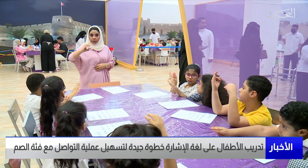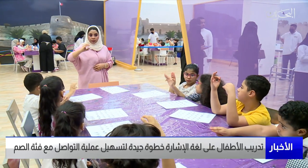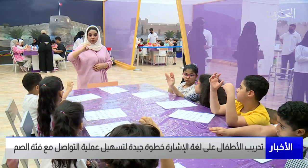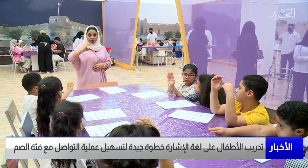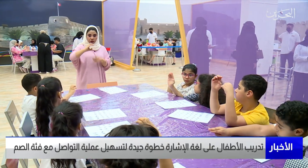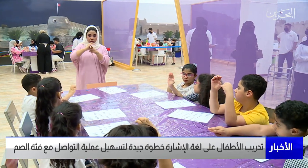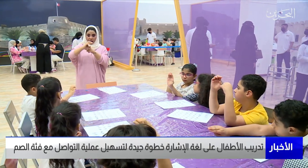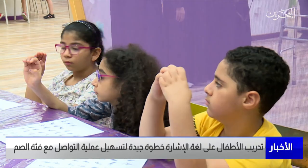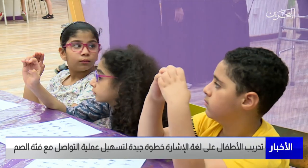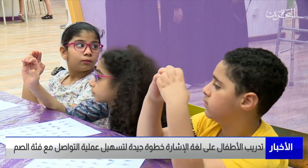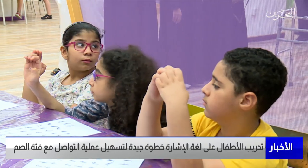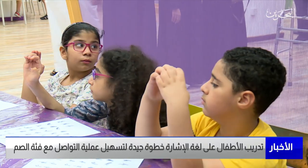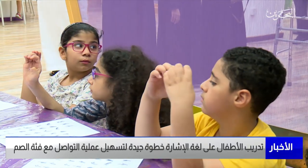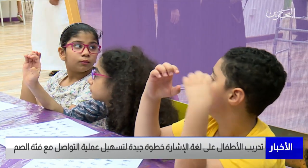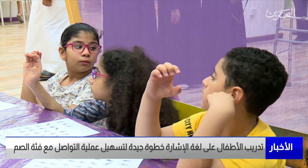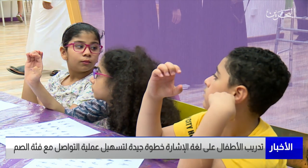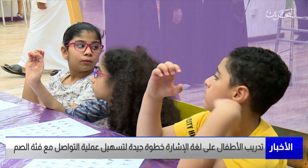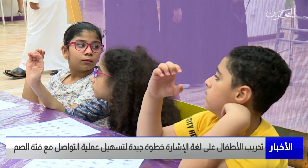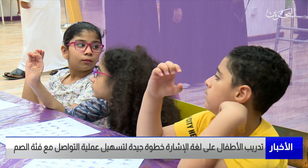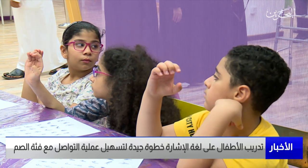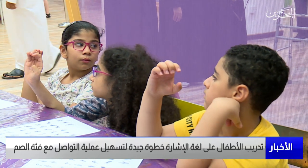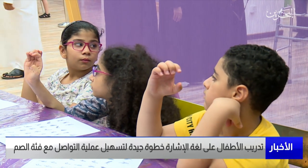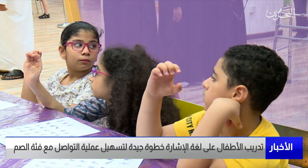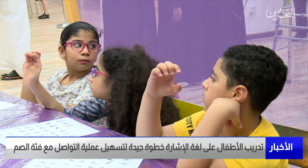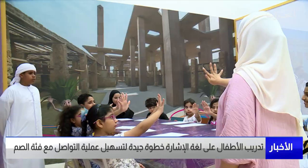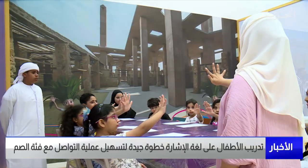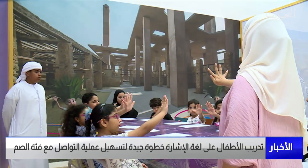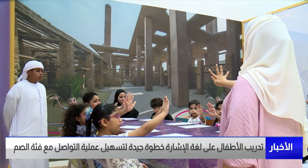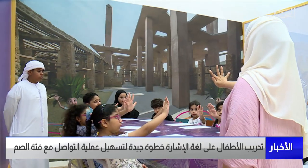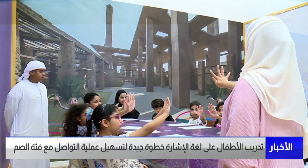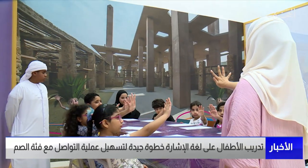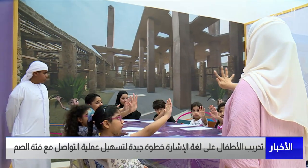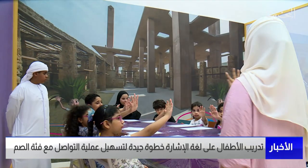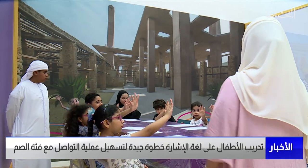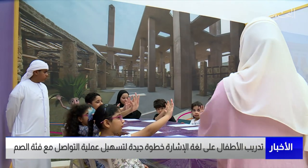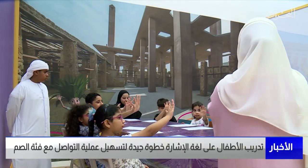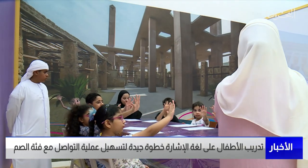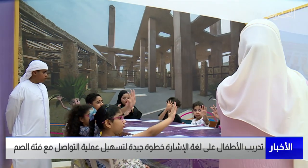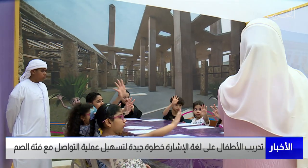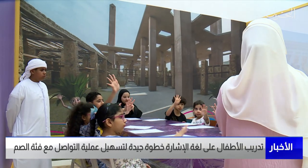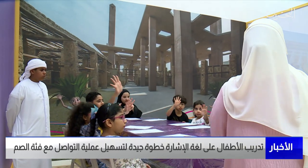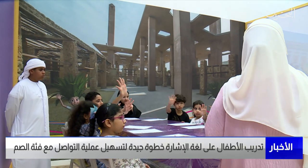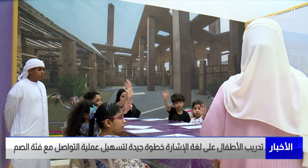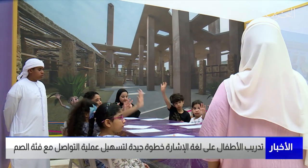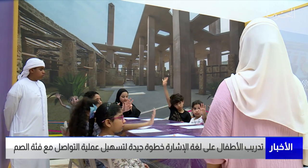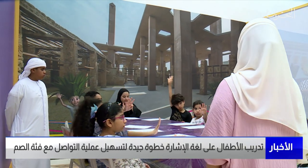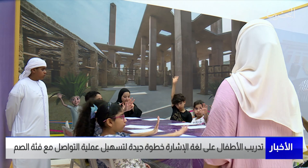لغة الإشارة وطرق التعامل مع أقرانهم من فئة الصم. أهمية تعلم الطفل حق لغة